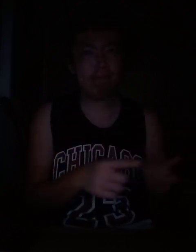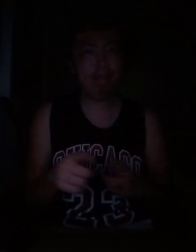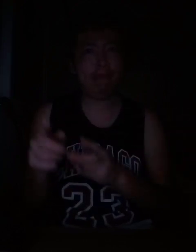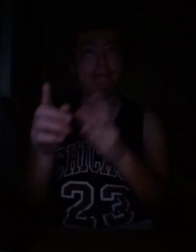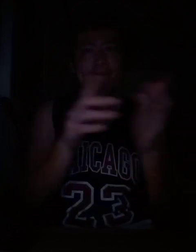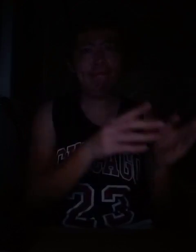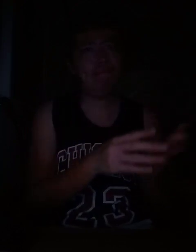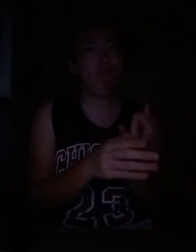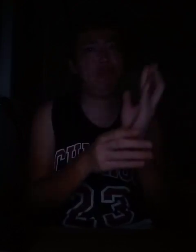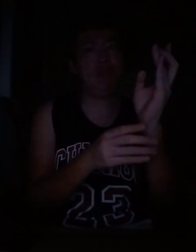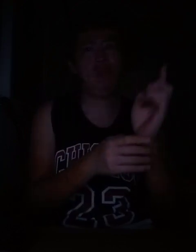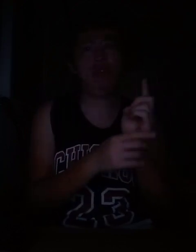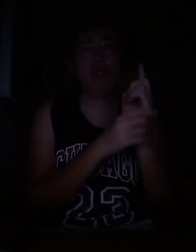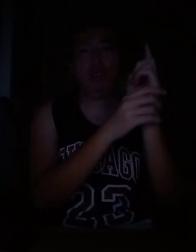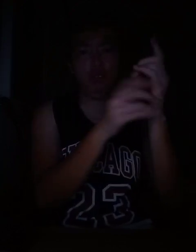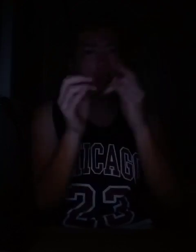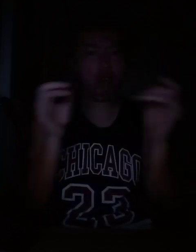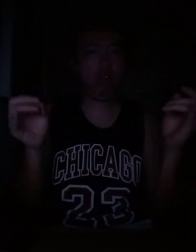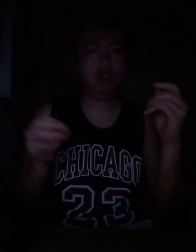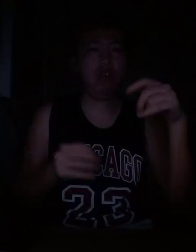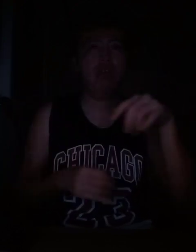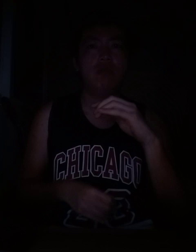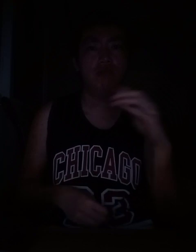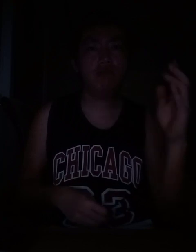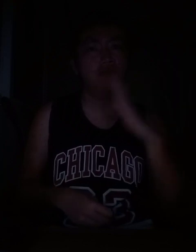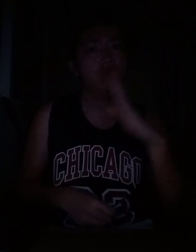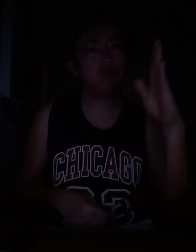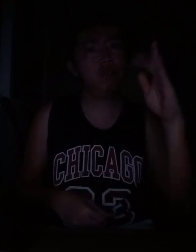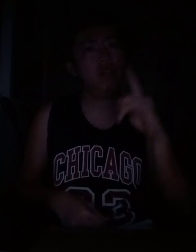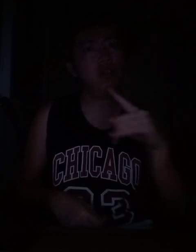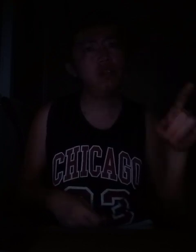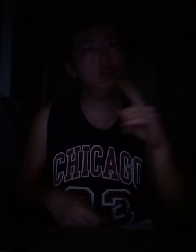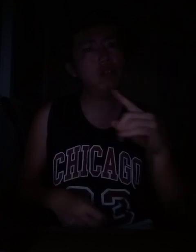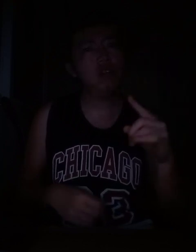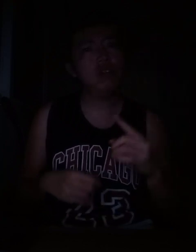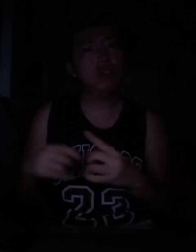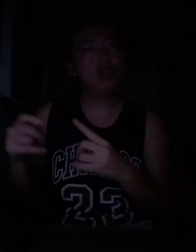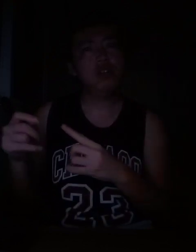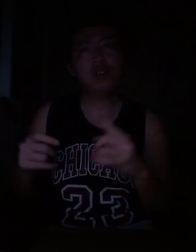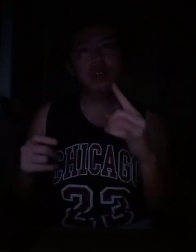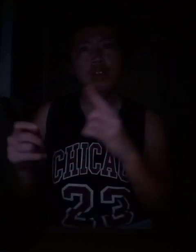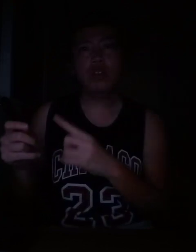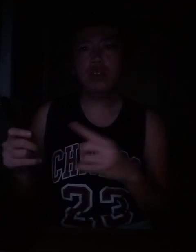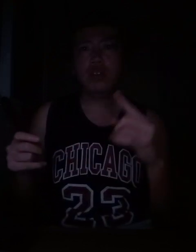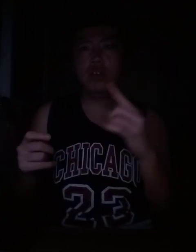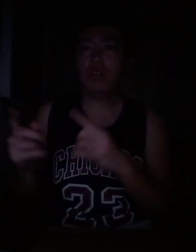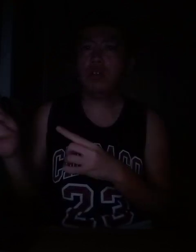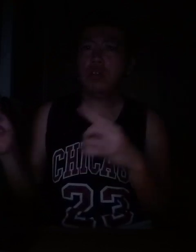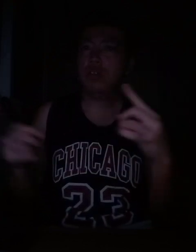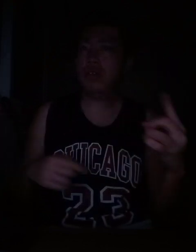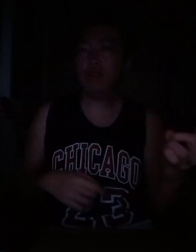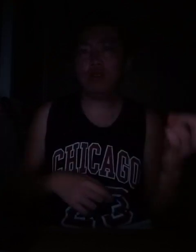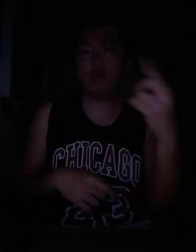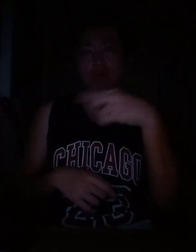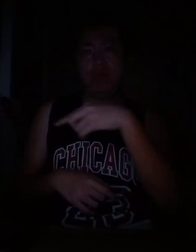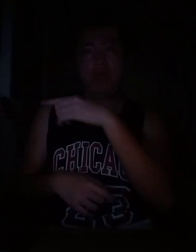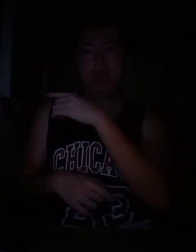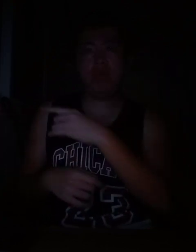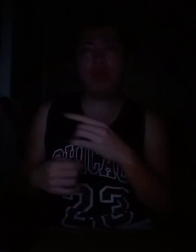한반도를 정면으로 겨냥하고 있습니다. 태풍은 남해안으로 상륙해 영호남 지역을 거친 뒤에 동해상으로 빠져나가는 게 보통이었죠.